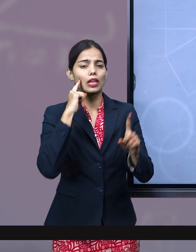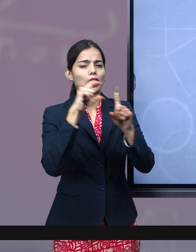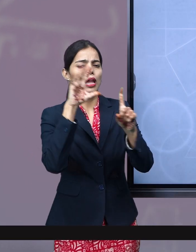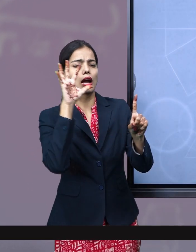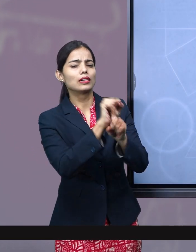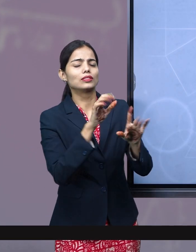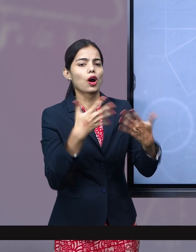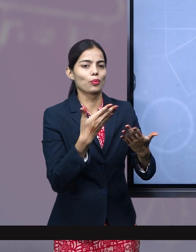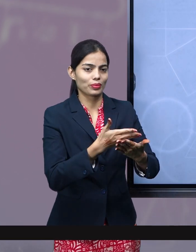समान.